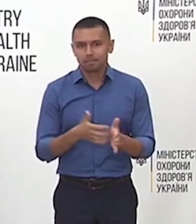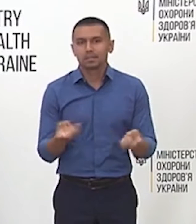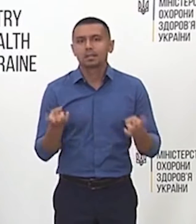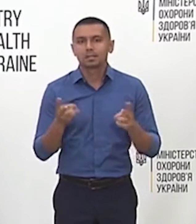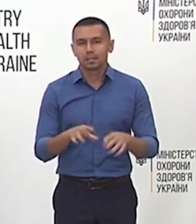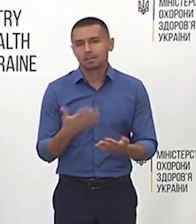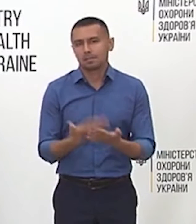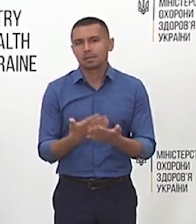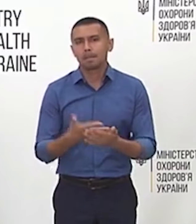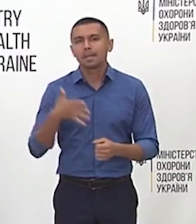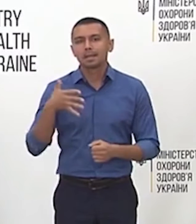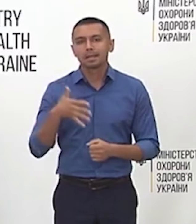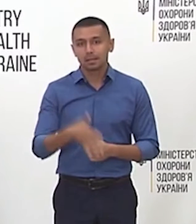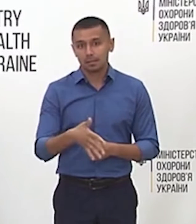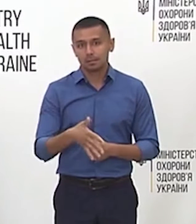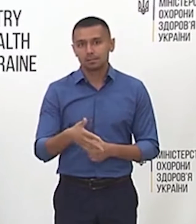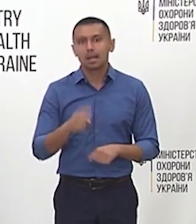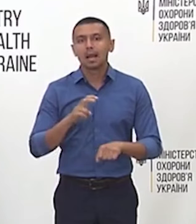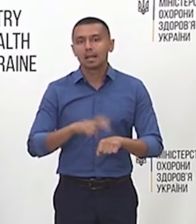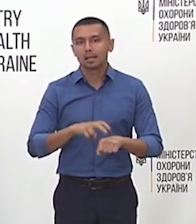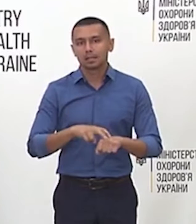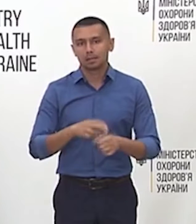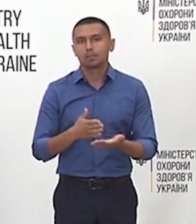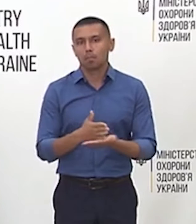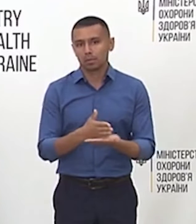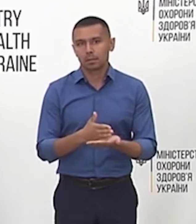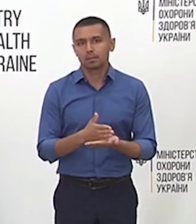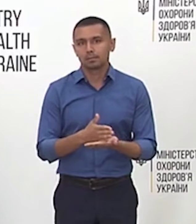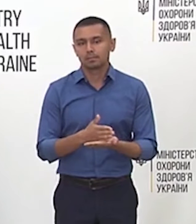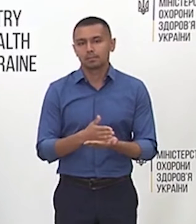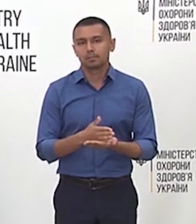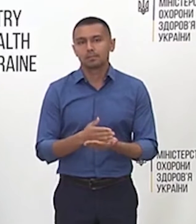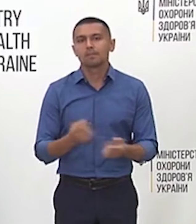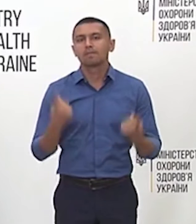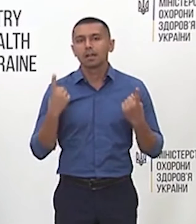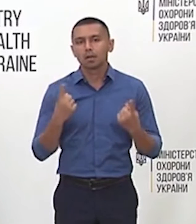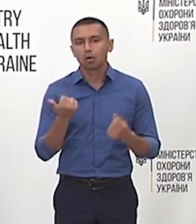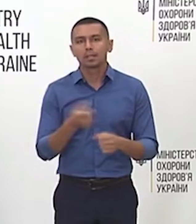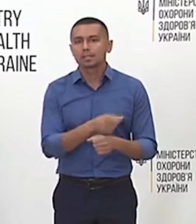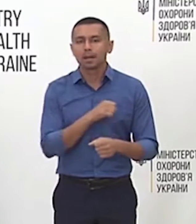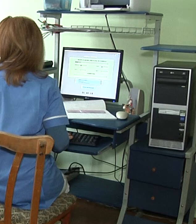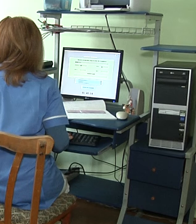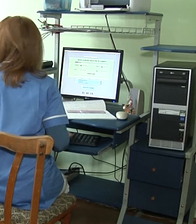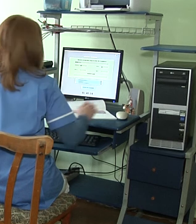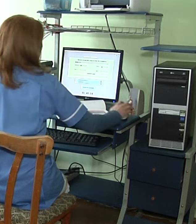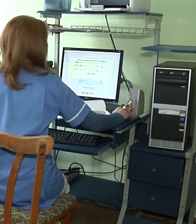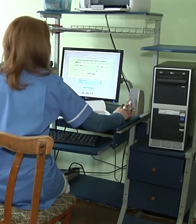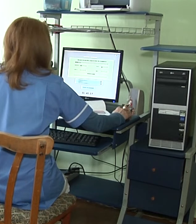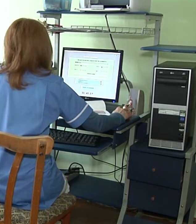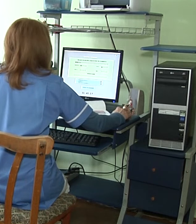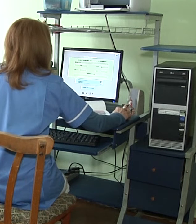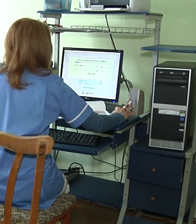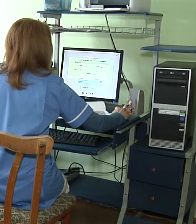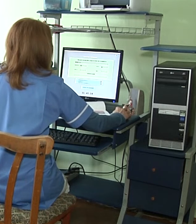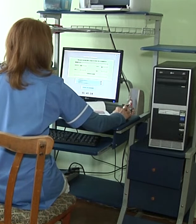залишається близько 5000 лікарських посад. Це велика, одна із самих великих проблем. В Україні